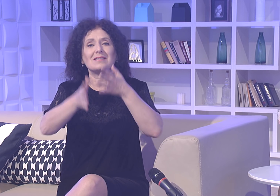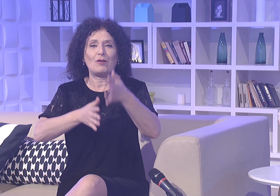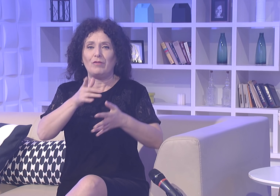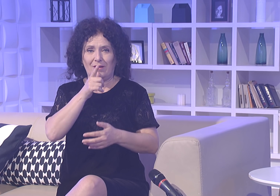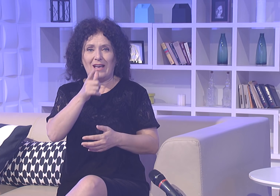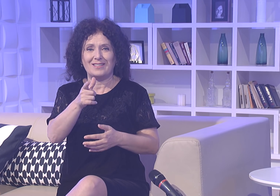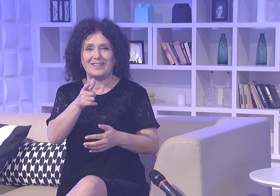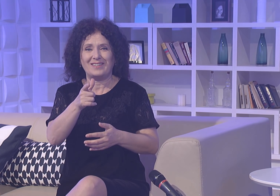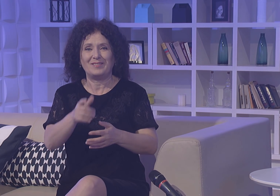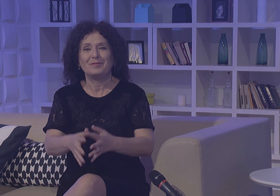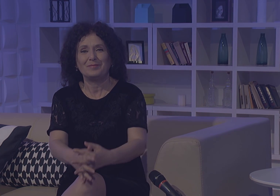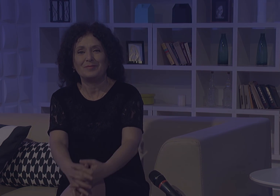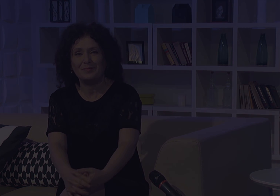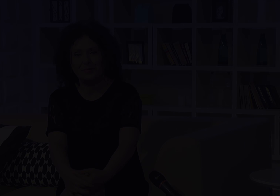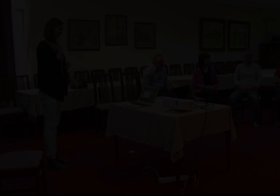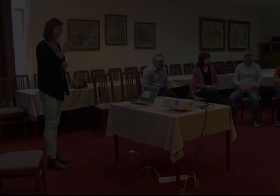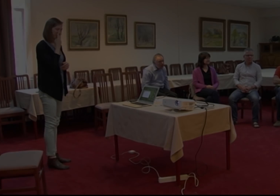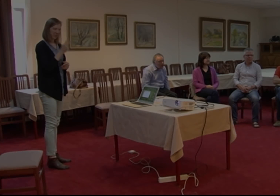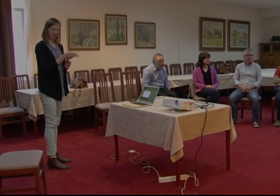на знаковен јазик.